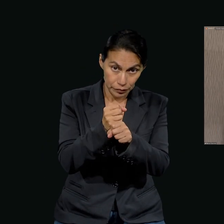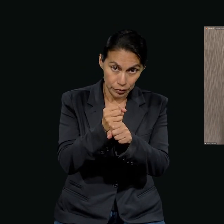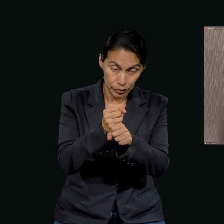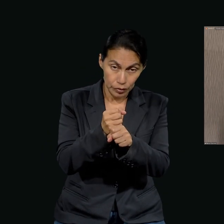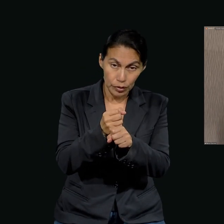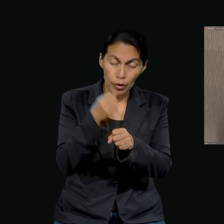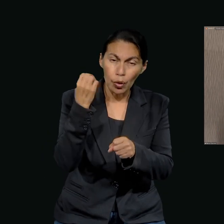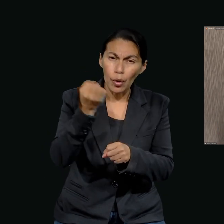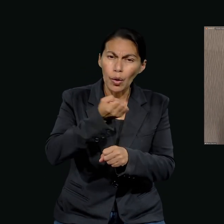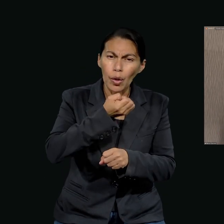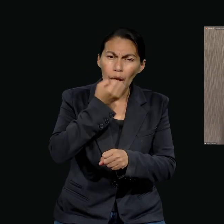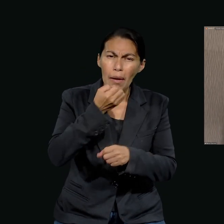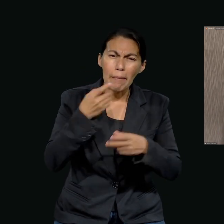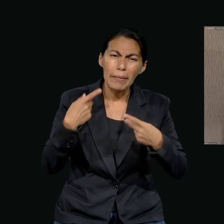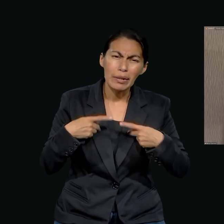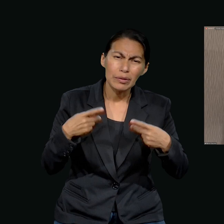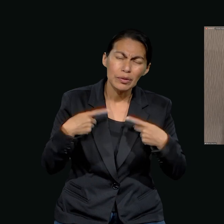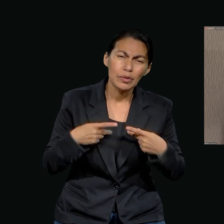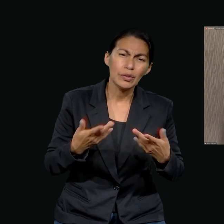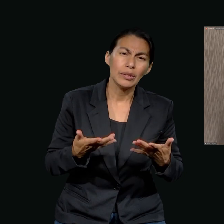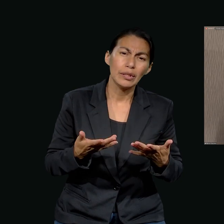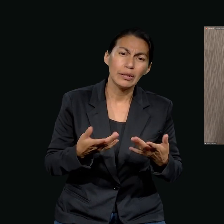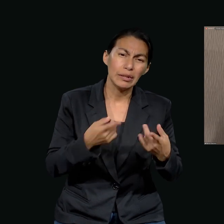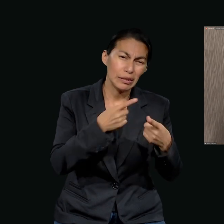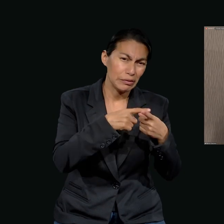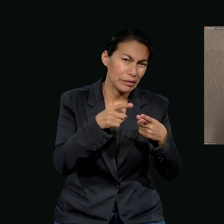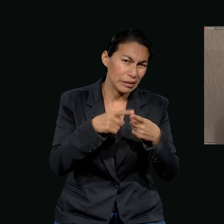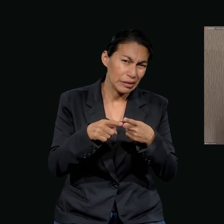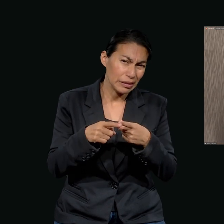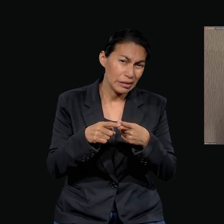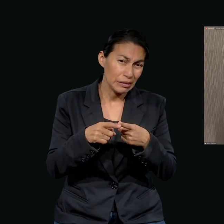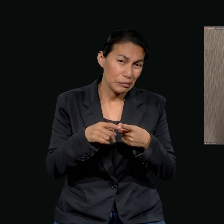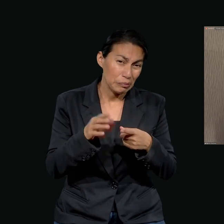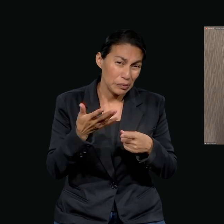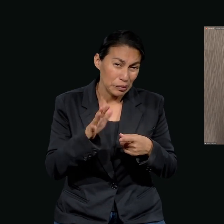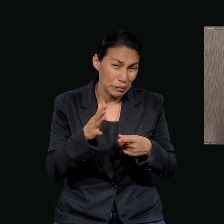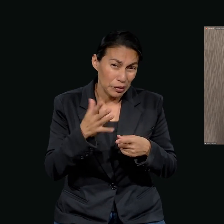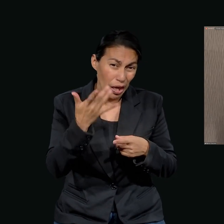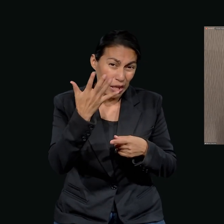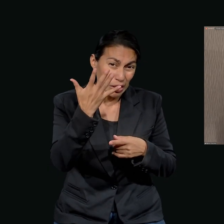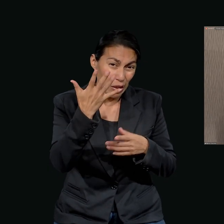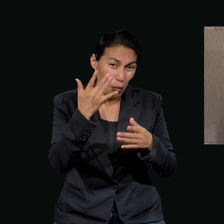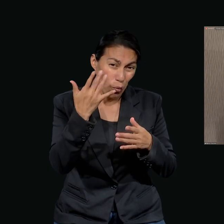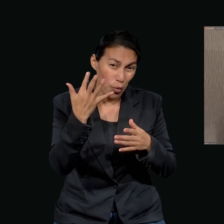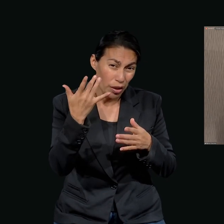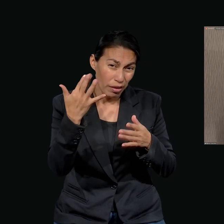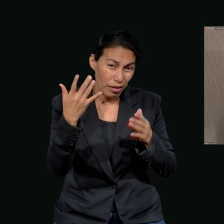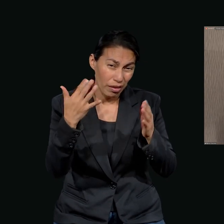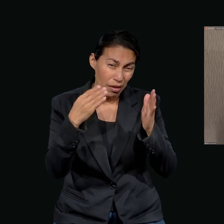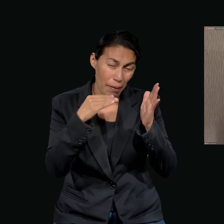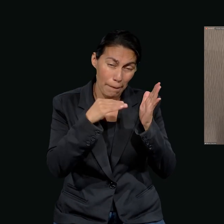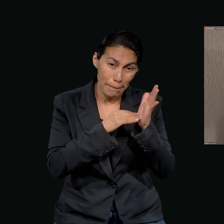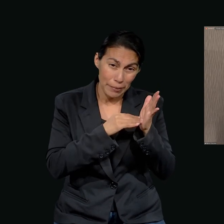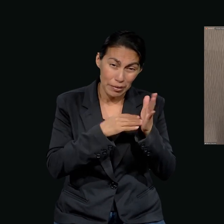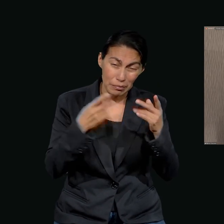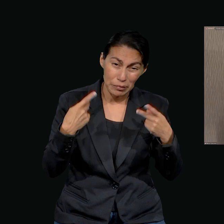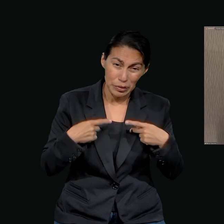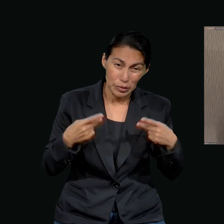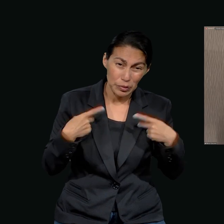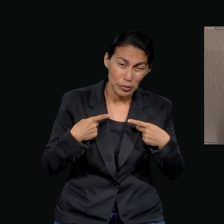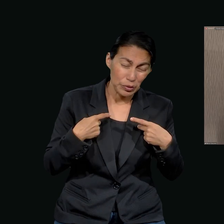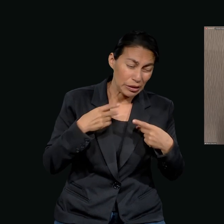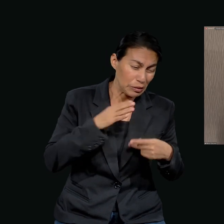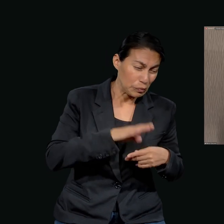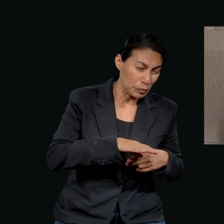orando Por Aquellas personas Afectadas Ya cerca de 50 mil personas